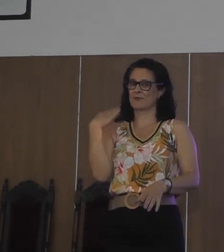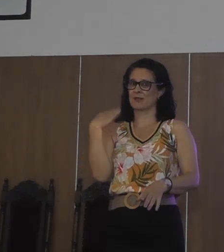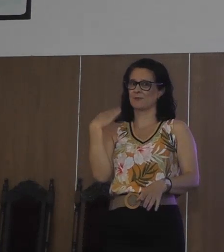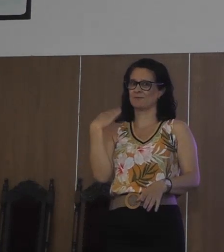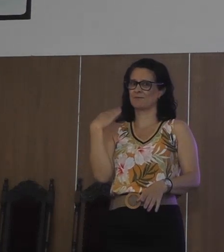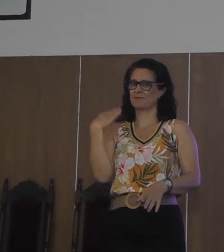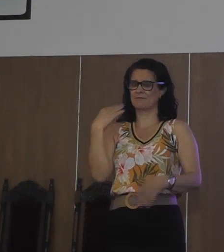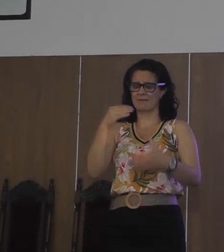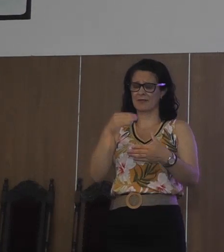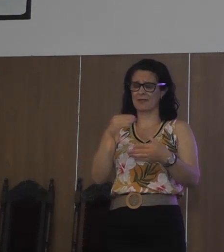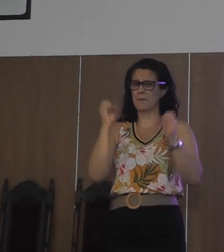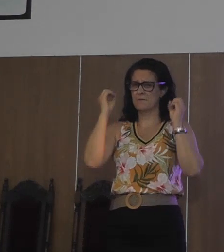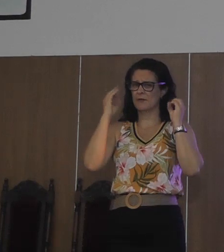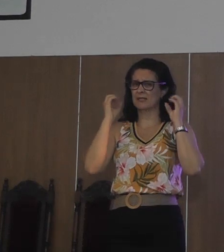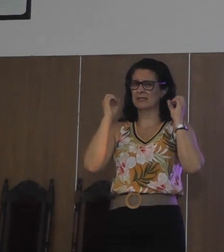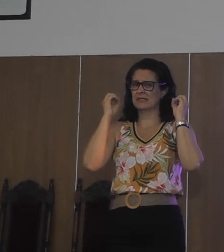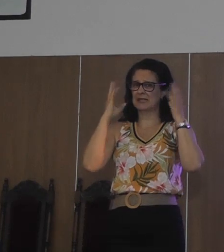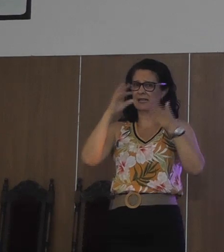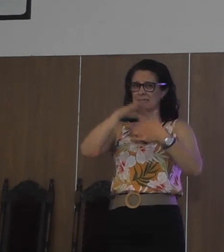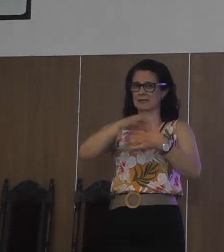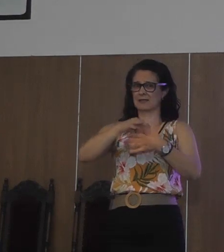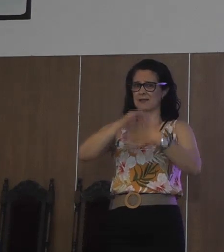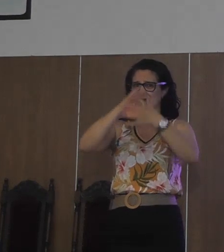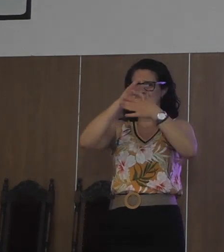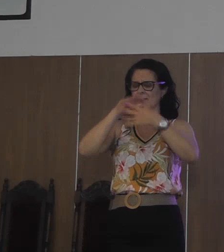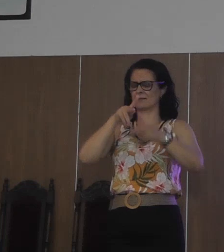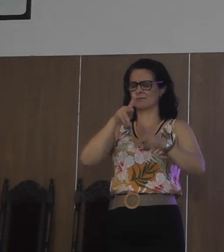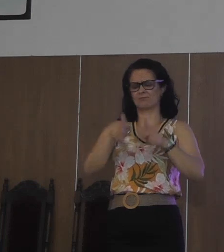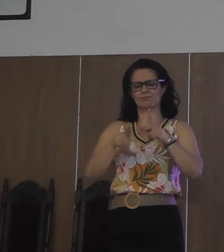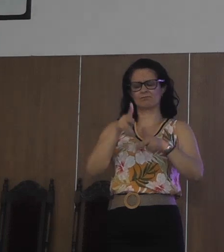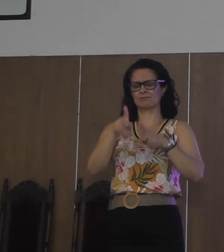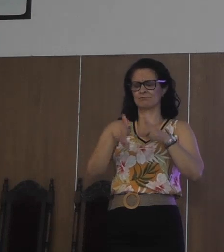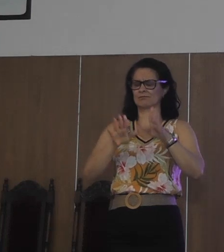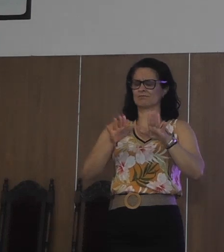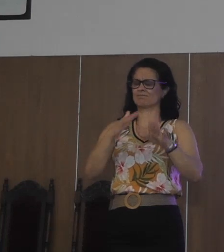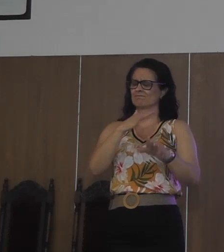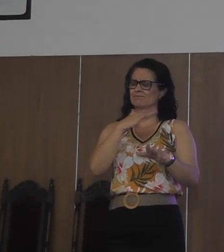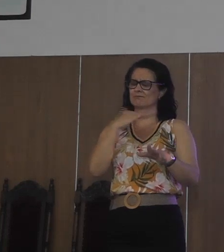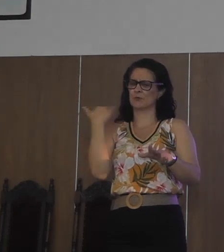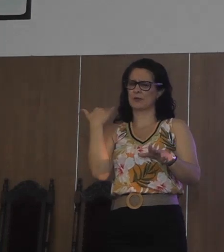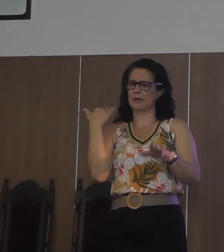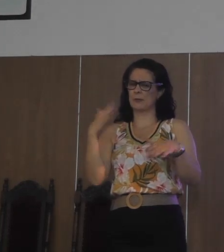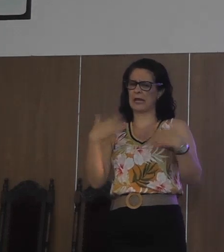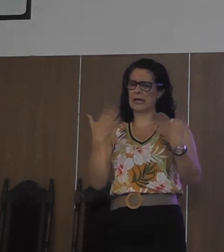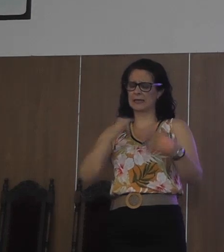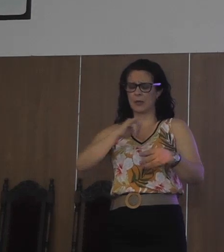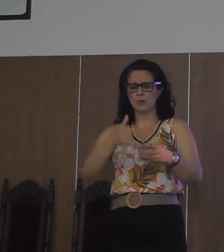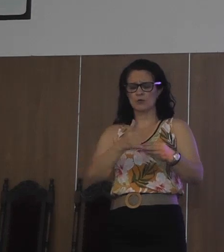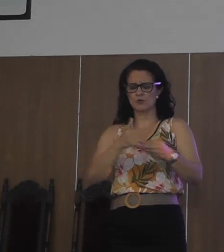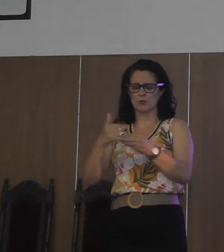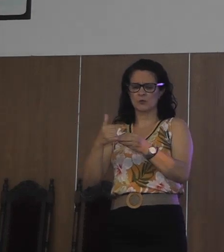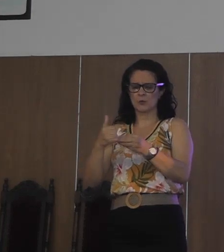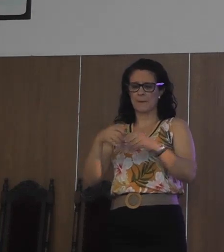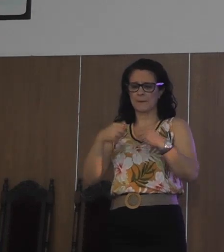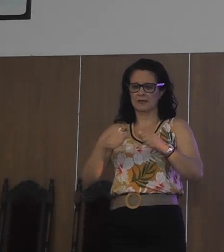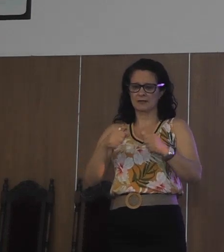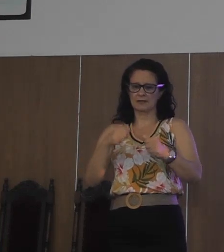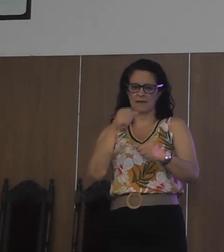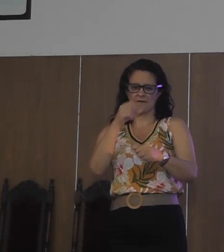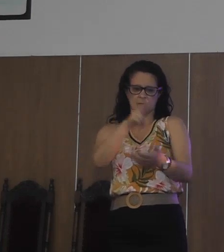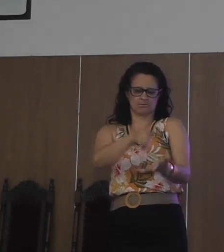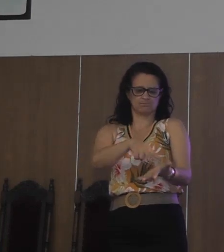líder chamado Moisés havia morrido. E agora a incumbência de liderar o povo de Israel rumo à